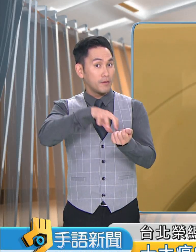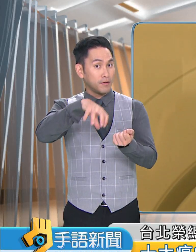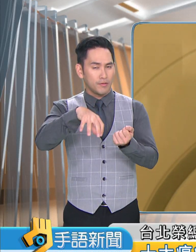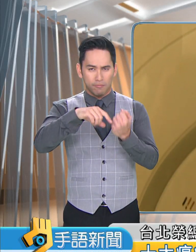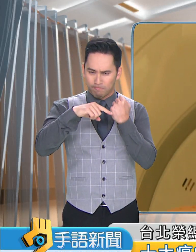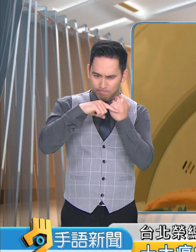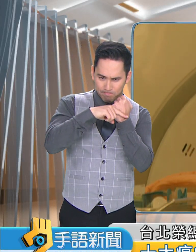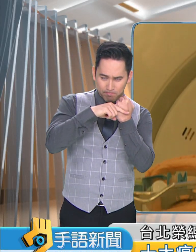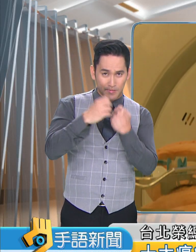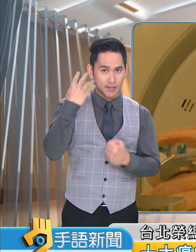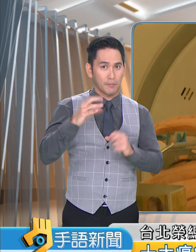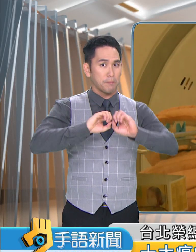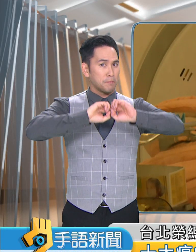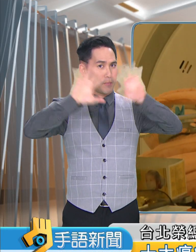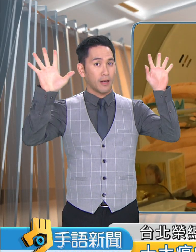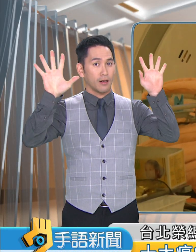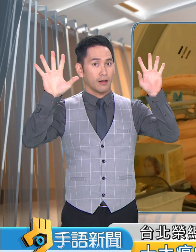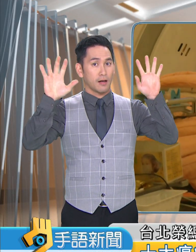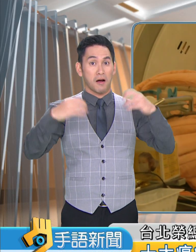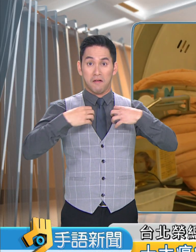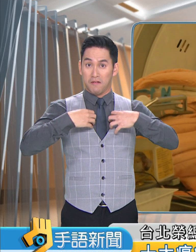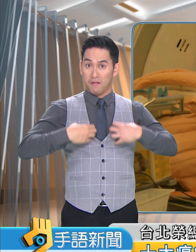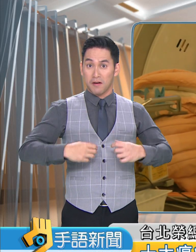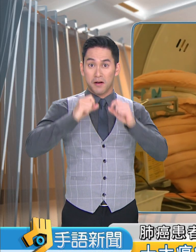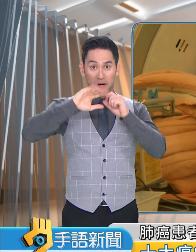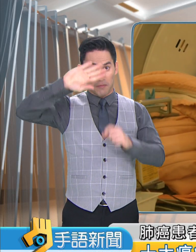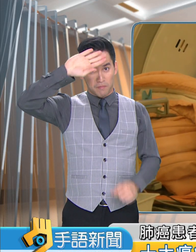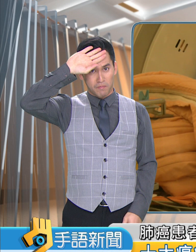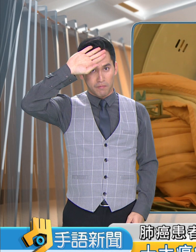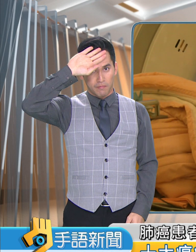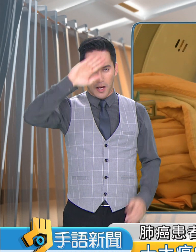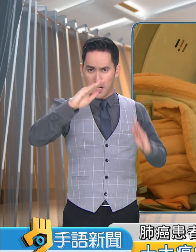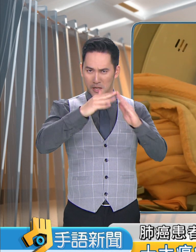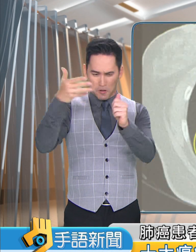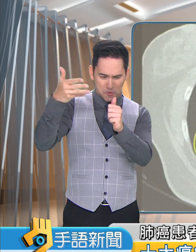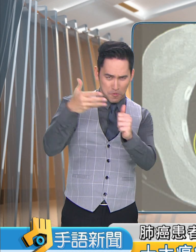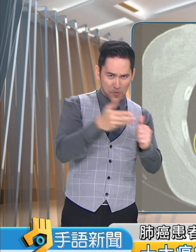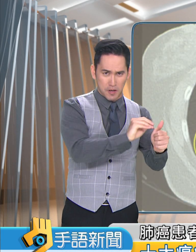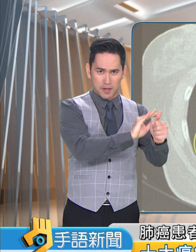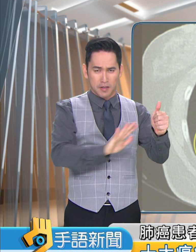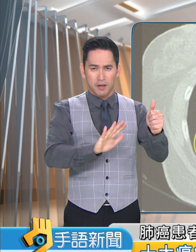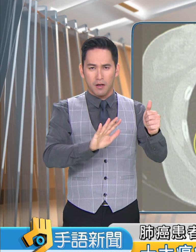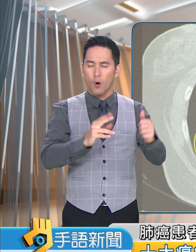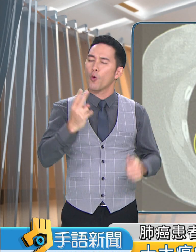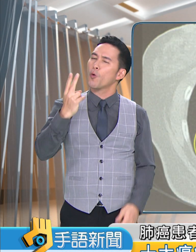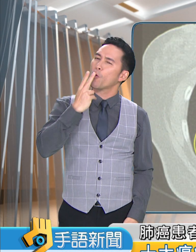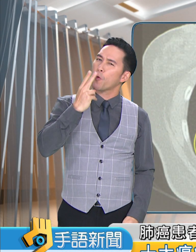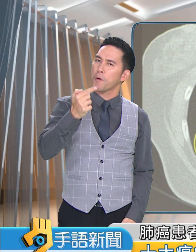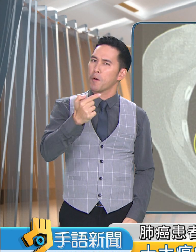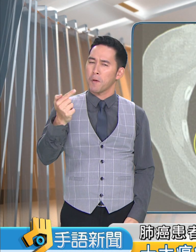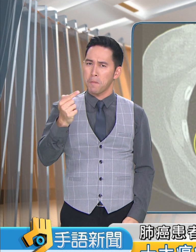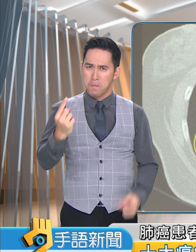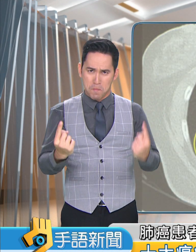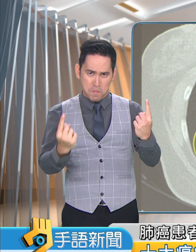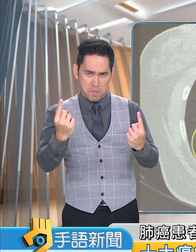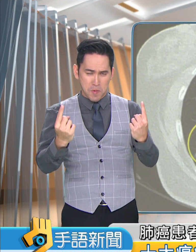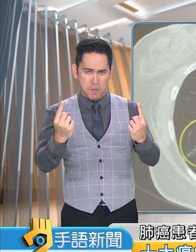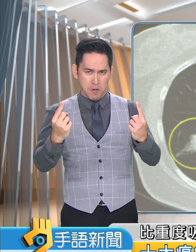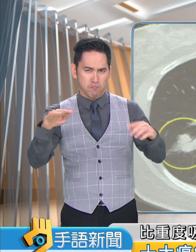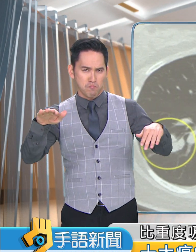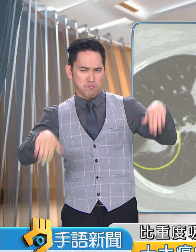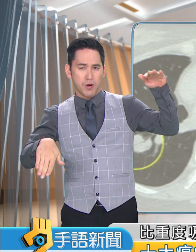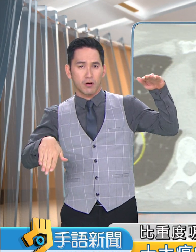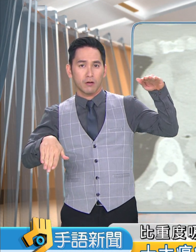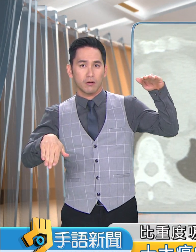台北荣总公布最新研究，肺癌患者当中具肺癌家族史的比例